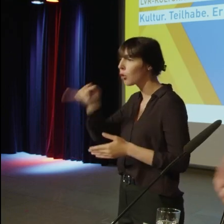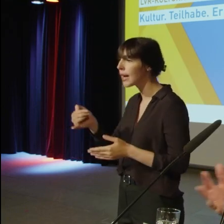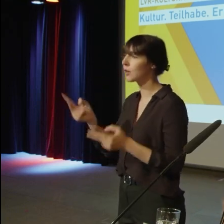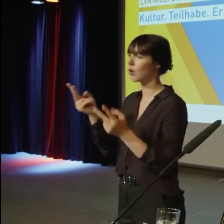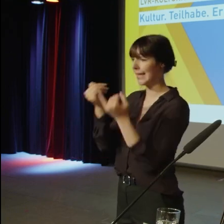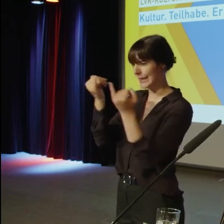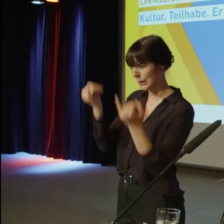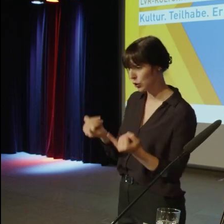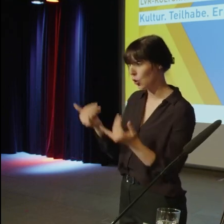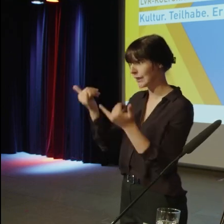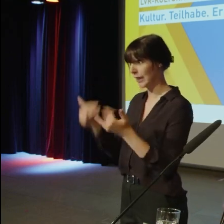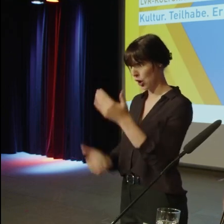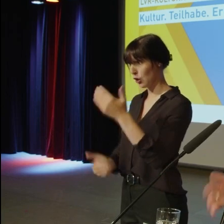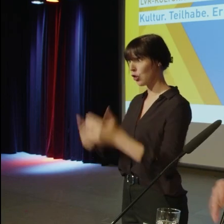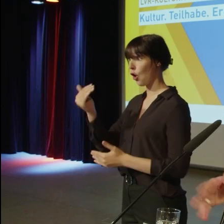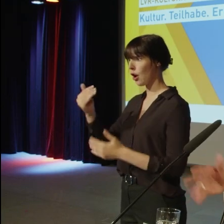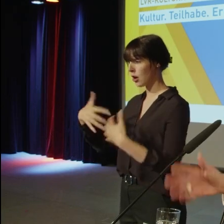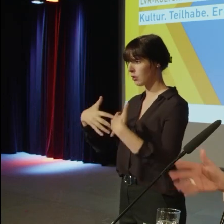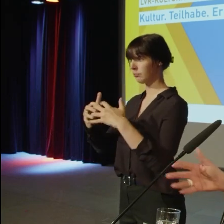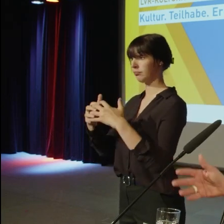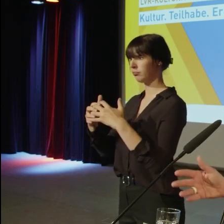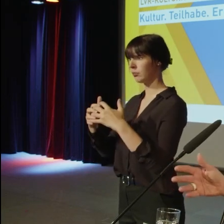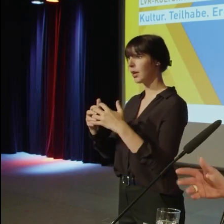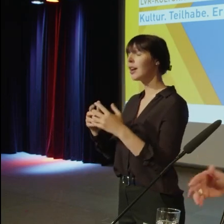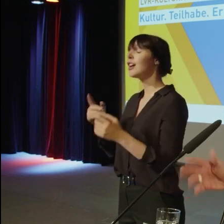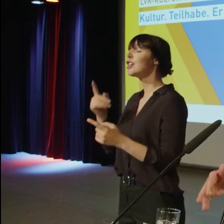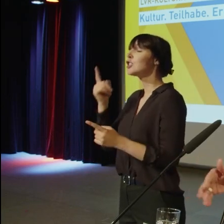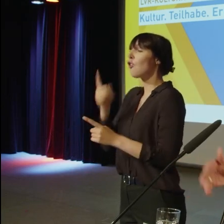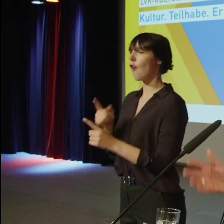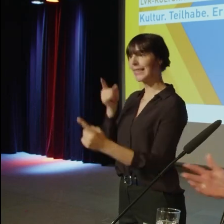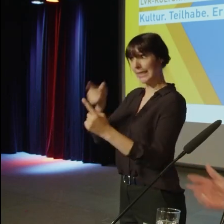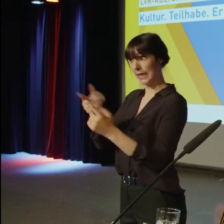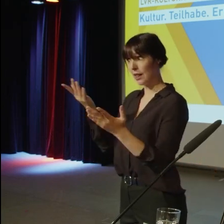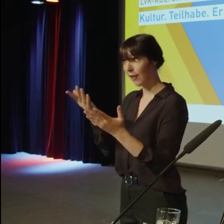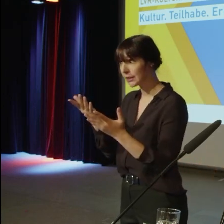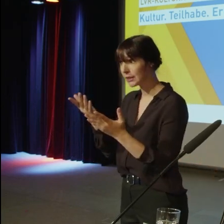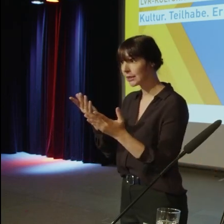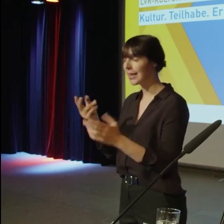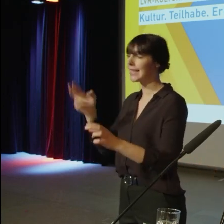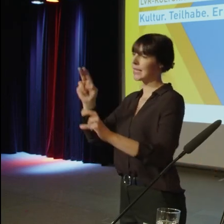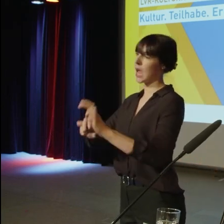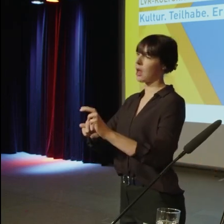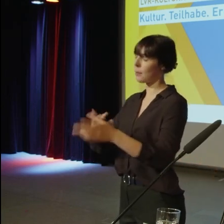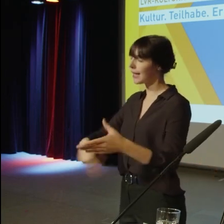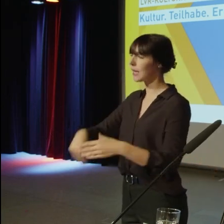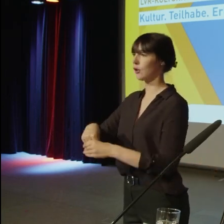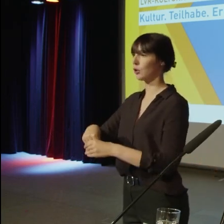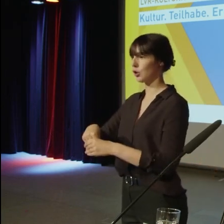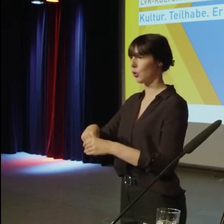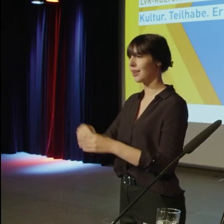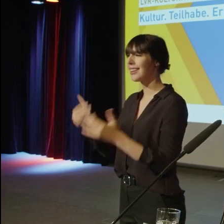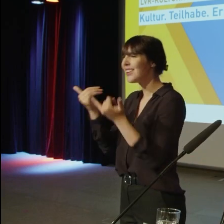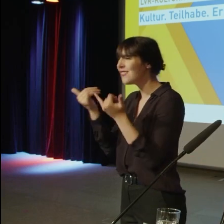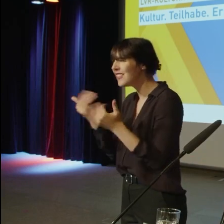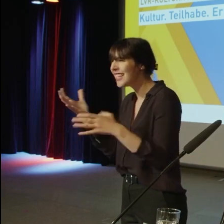das jetzt neu an den Start kommt, wo nicht ganz gezielt mit überlegt wird, wie beziehen wir Menschen mit ein, die wir